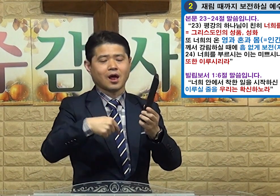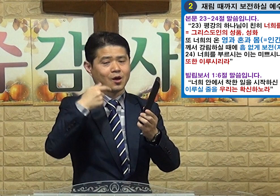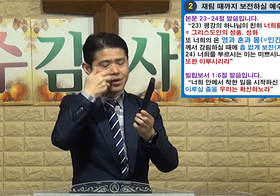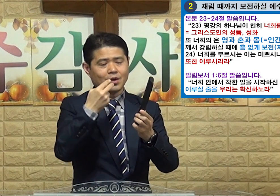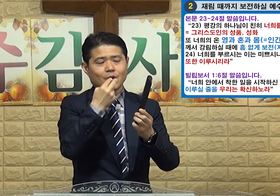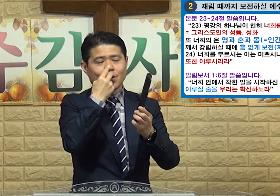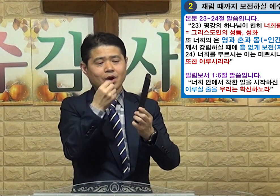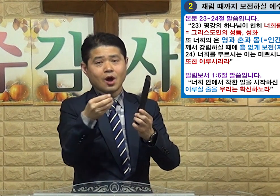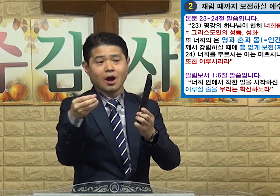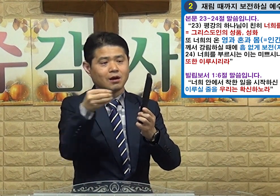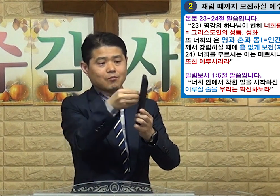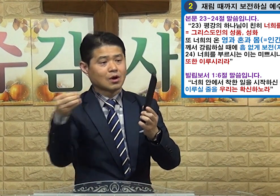것입니다.